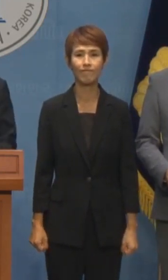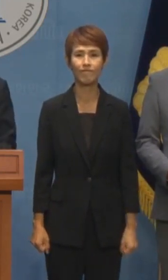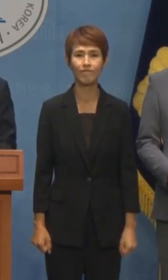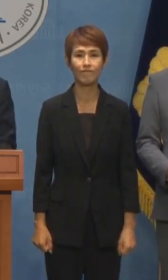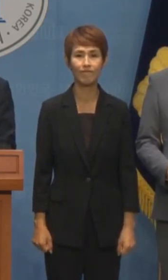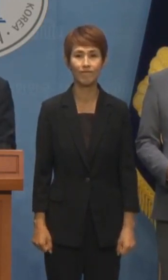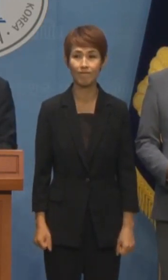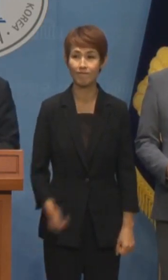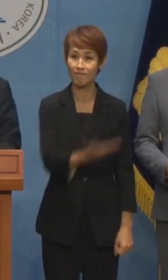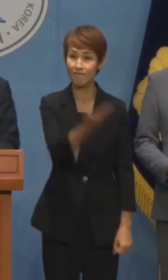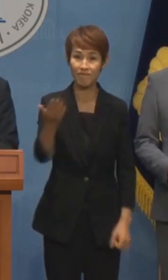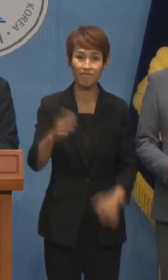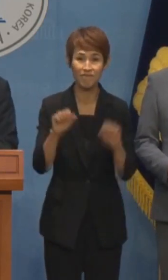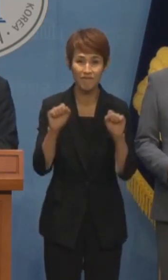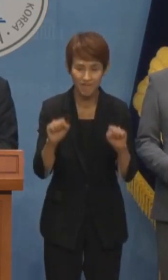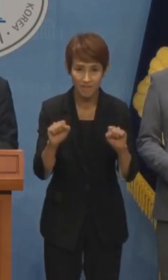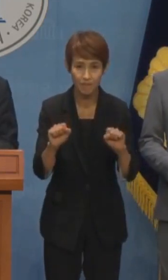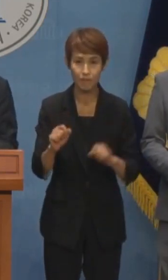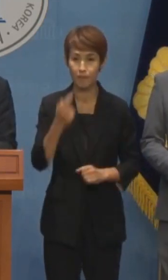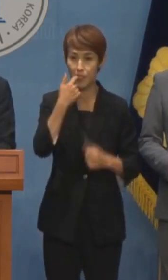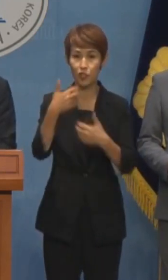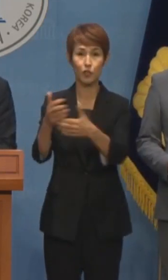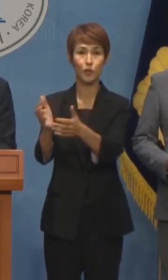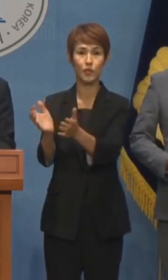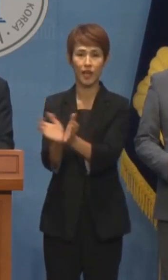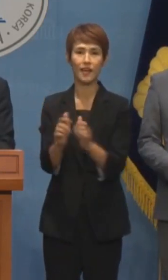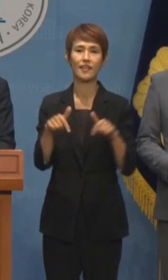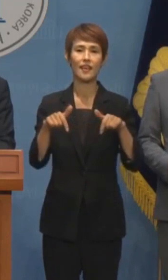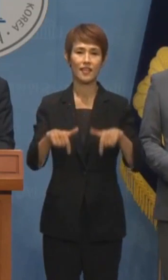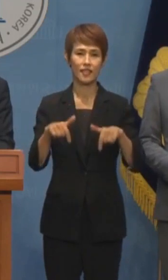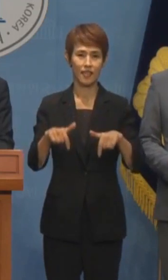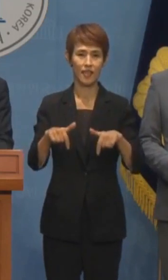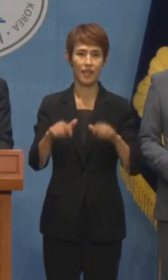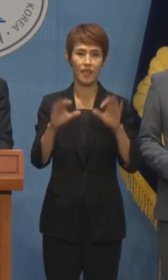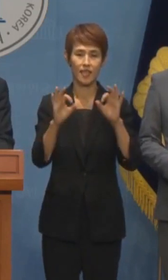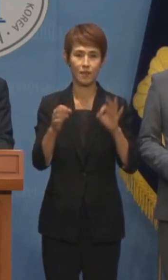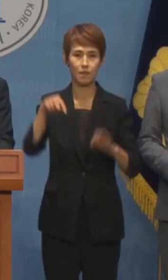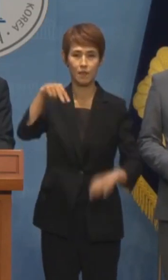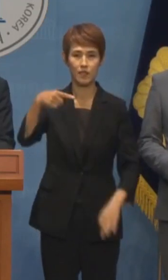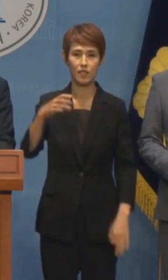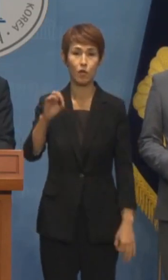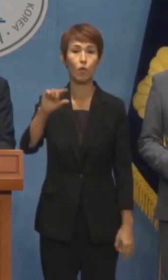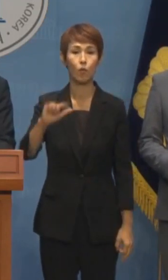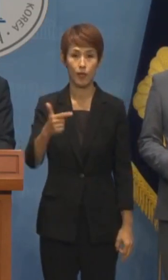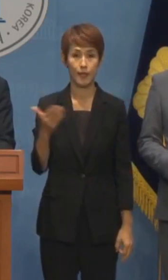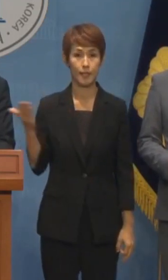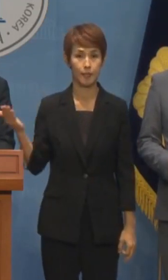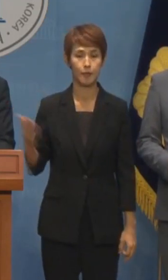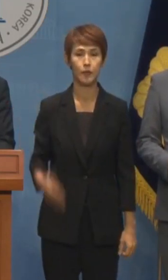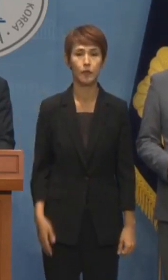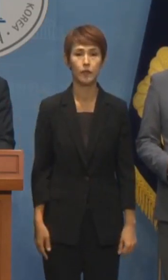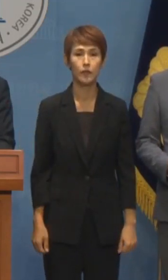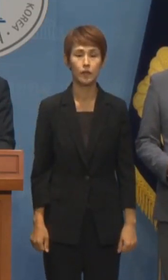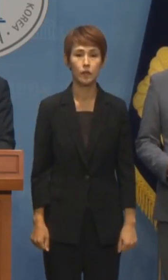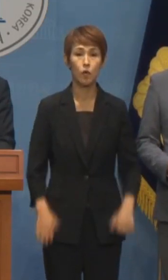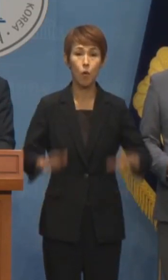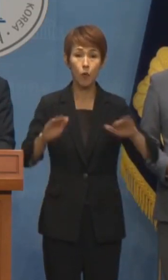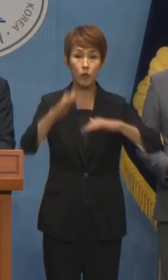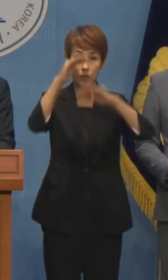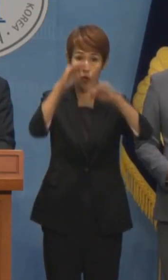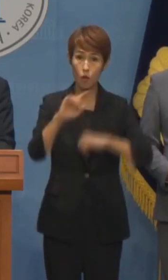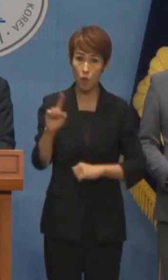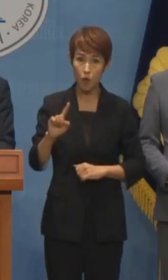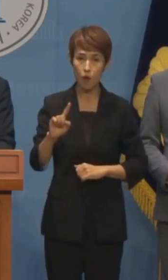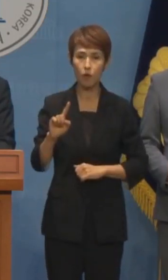네, 언론인 여러분 안녕하십니까? 더불어민주당 간사 김승원 의원입니다. 오늘은 우리